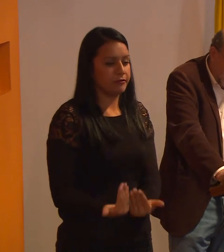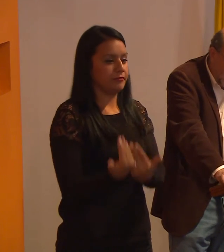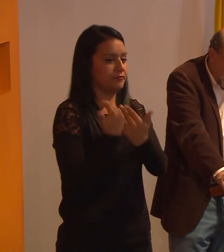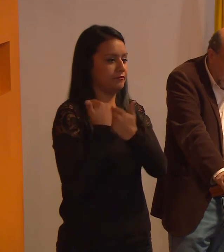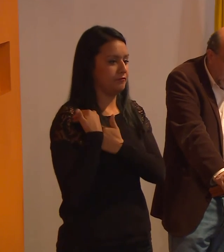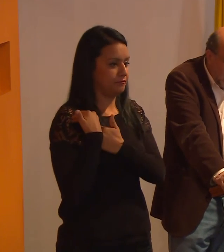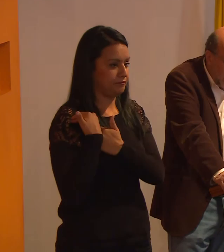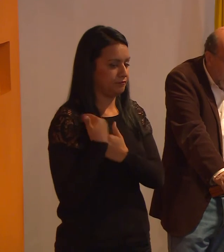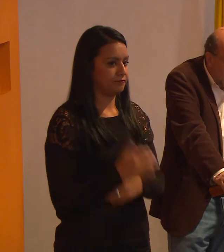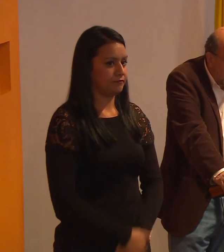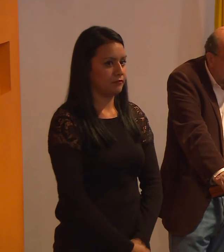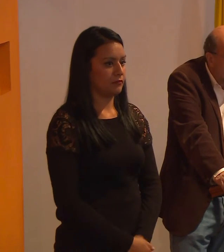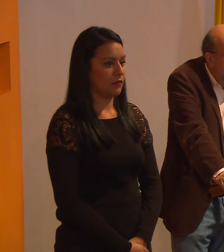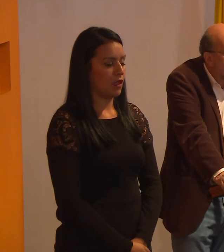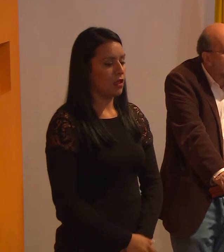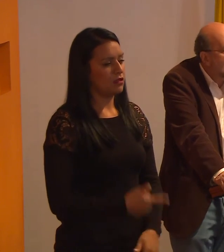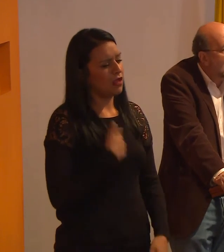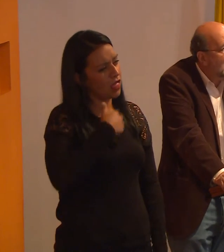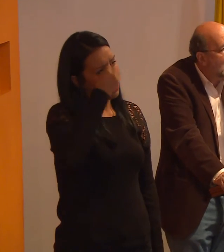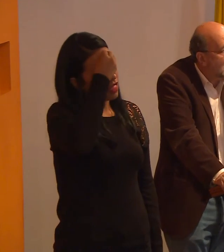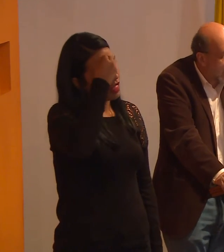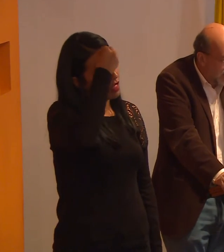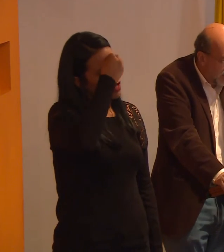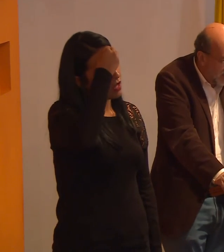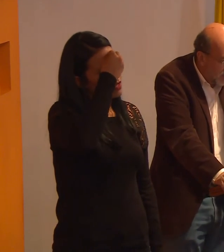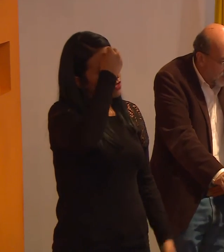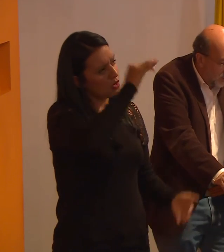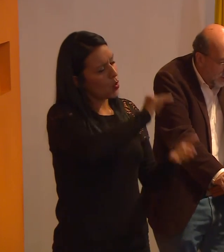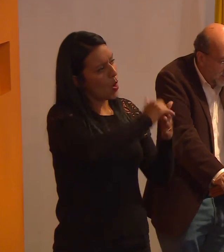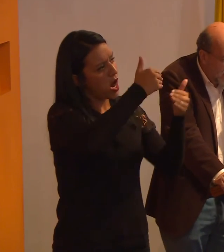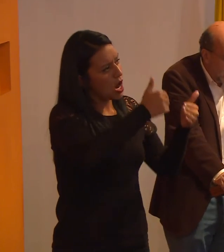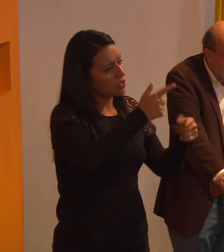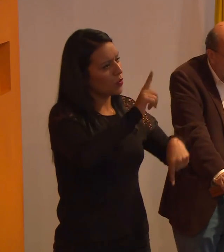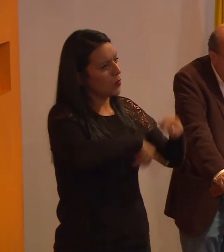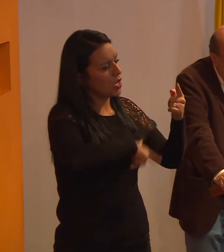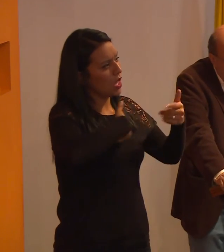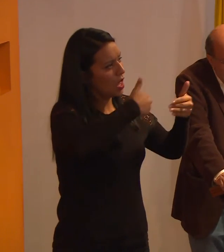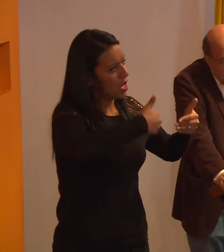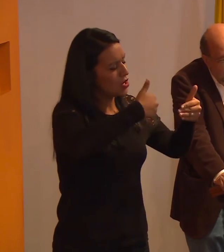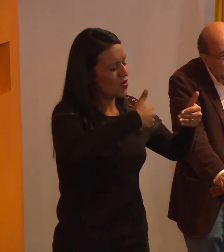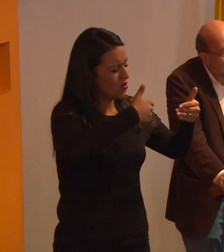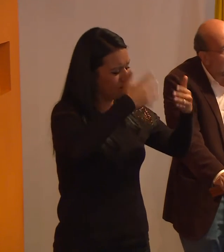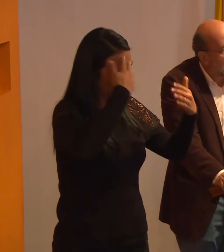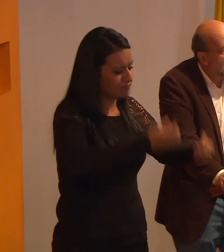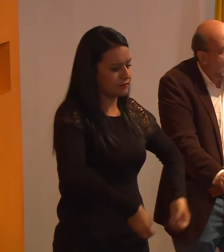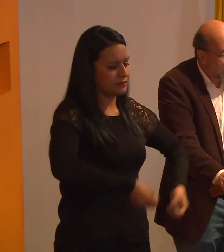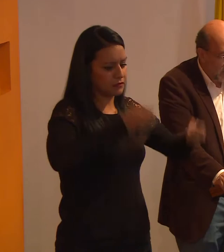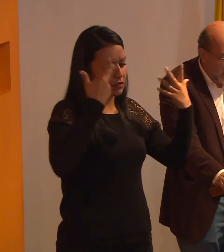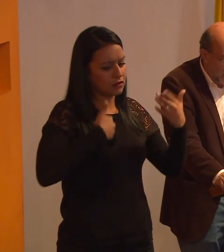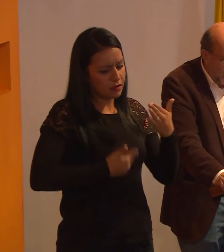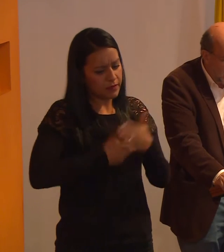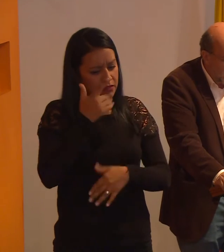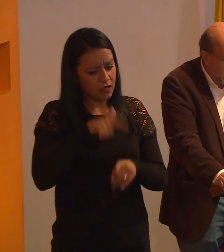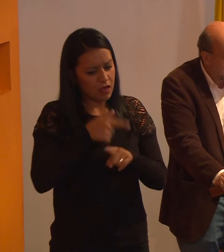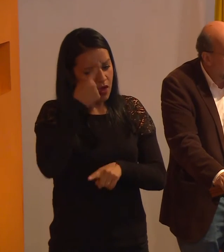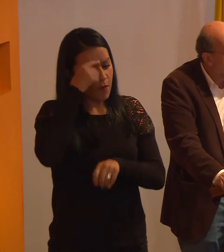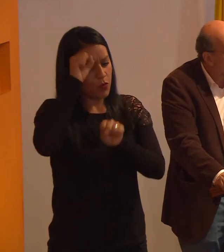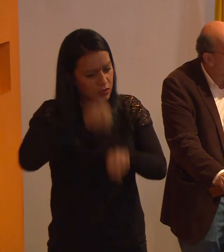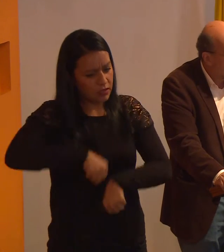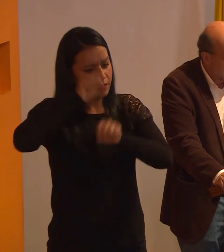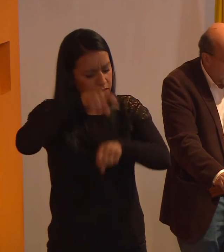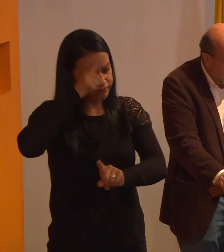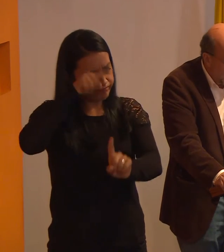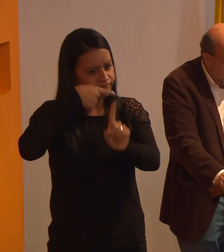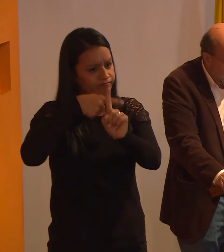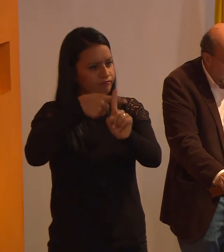responsabilidad, dejar de pensar en términos de limitaciones y empezar a pensar en términos de